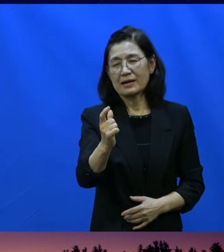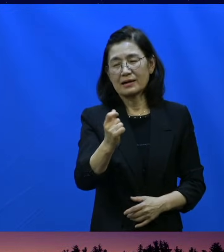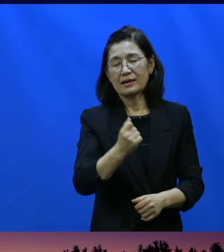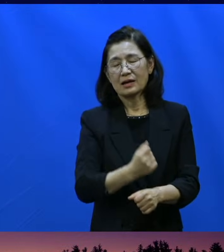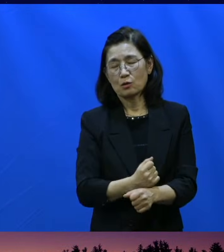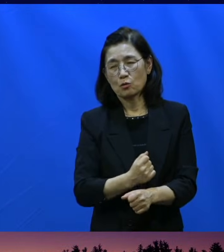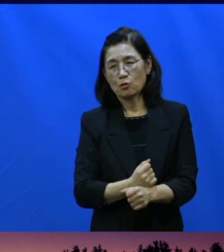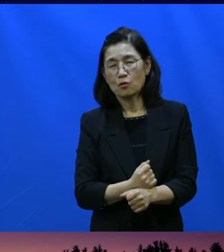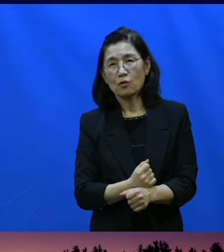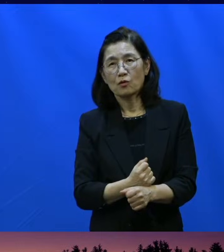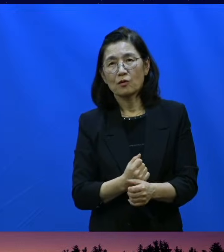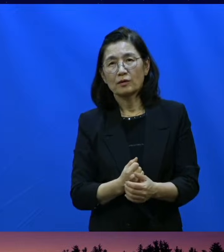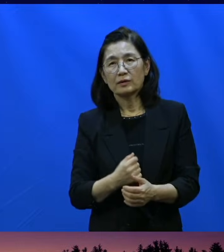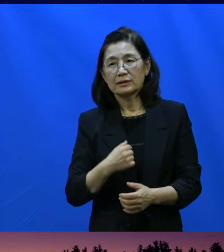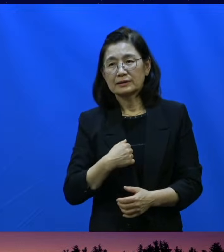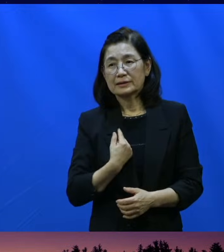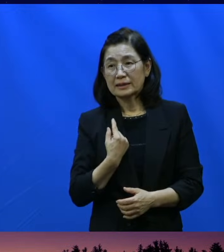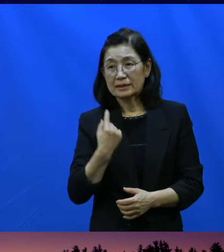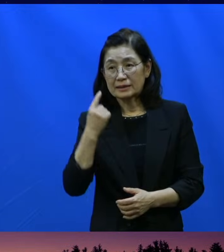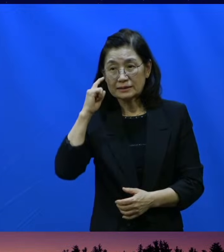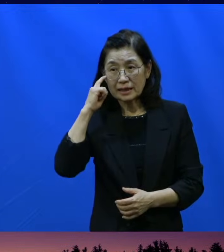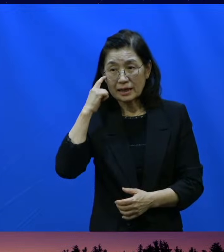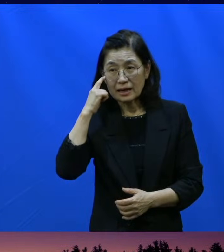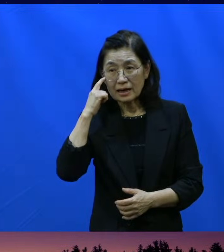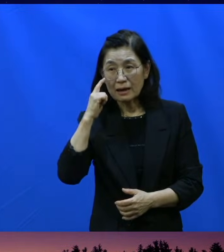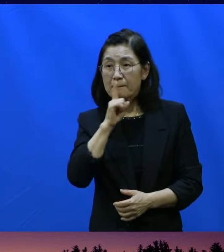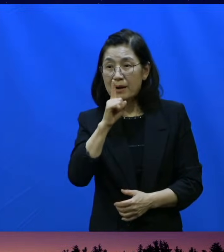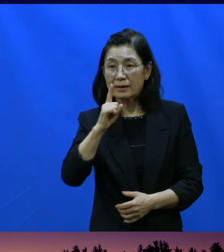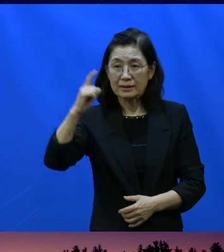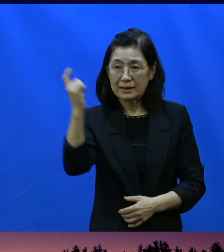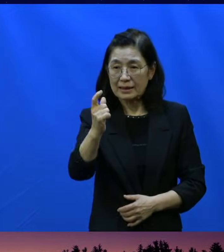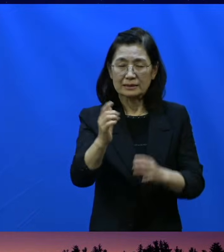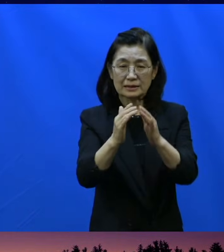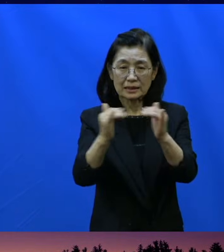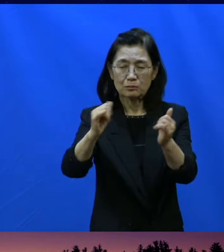자기 주장이 강한 사람은 문제가 있어요.